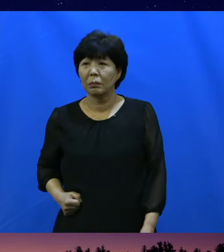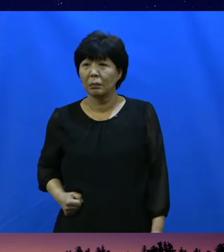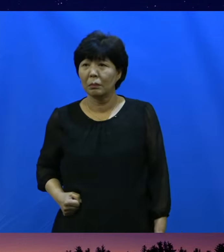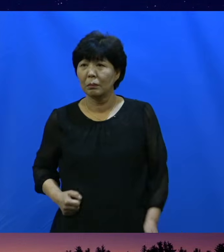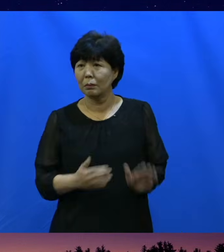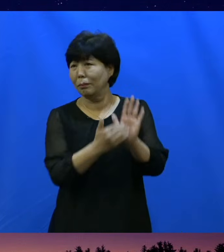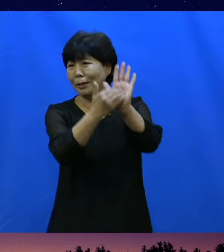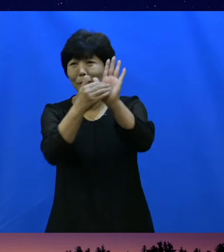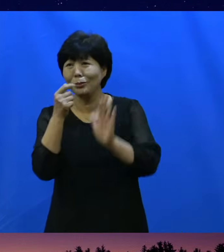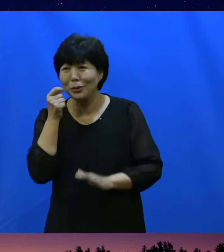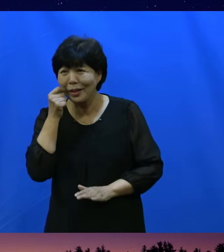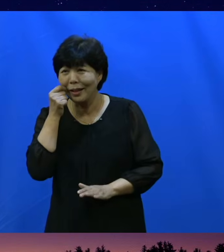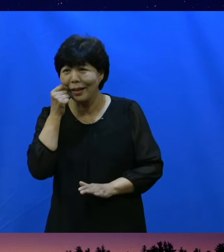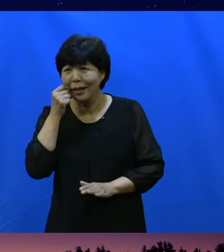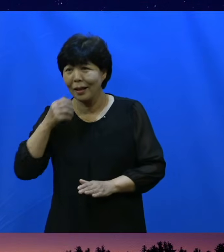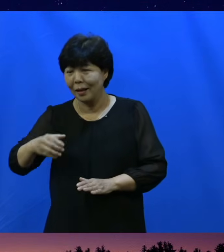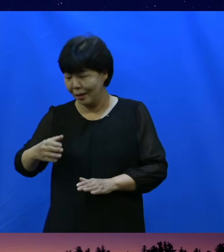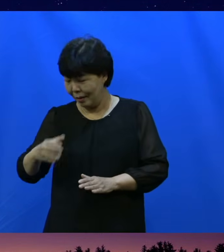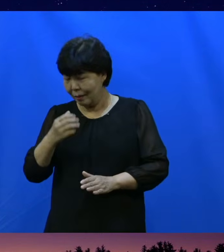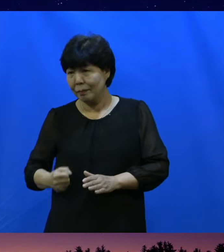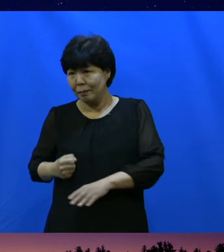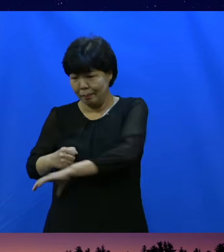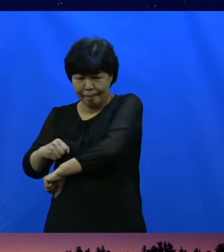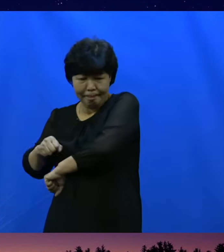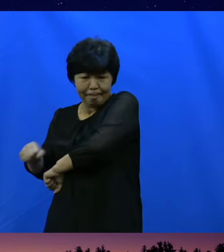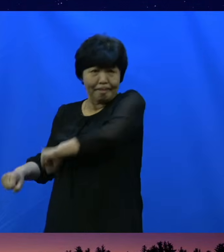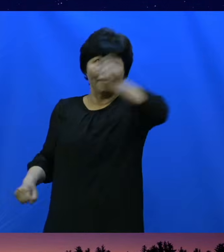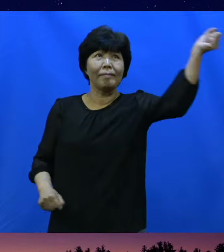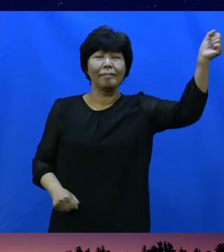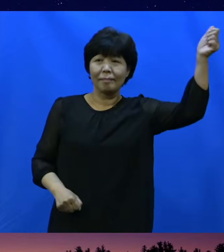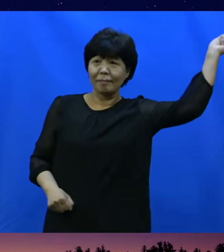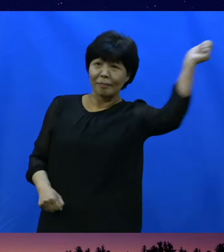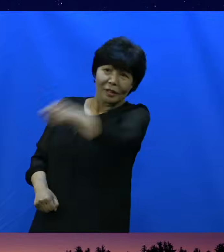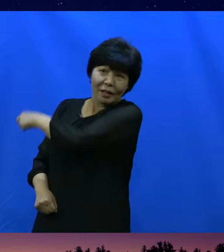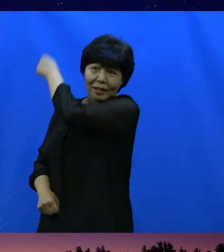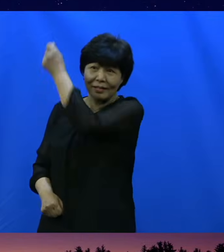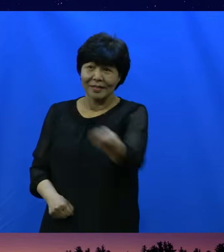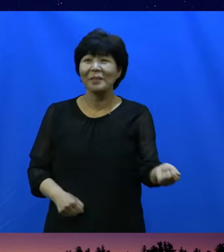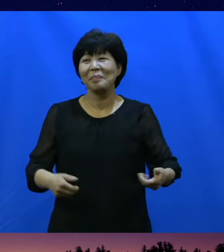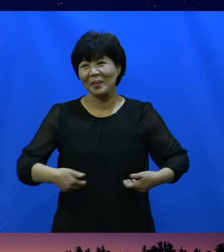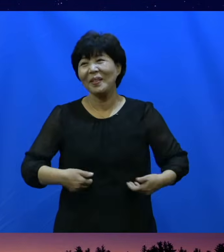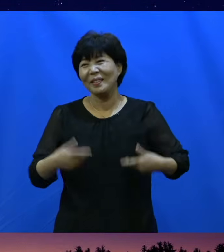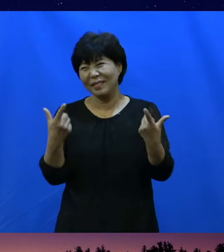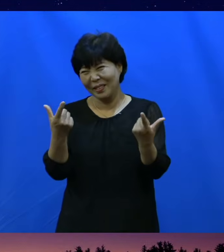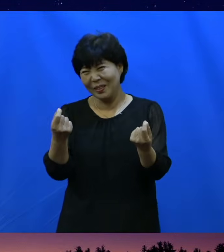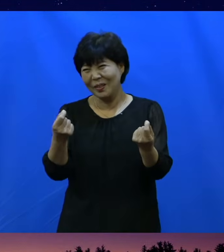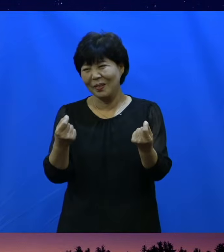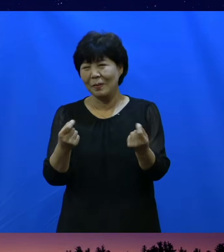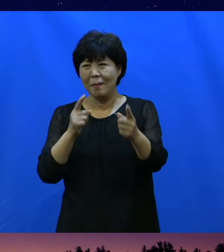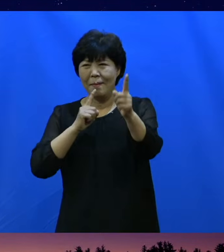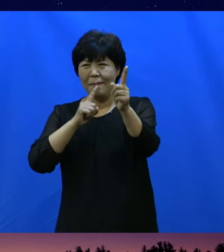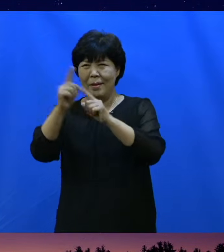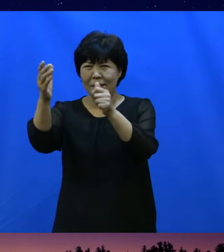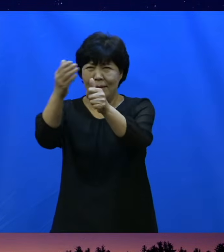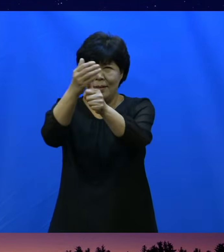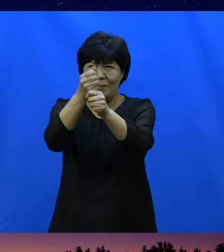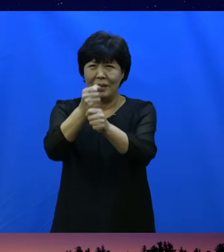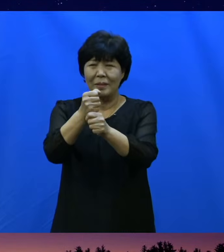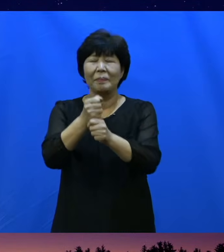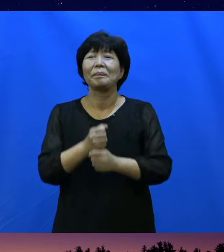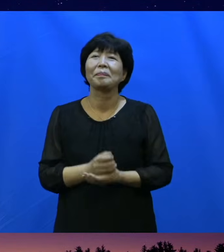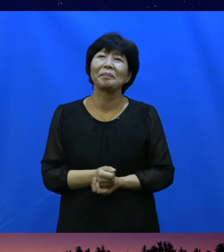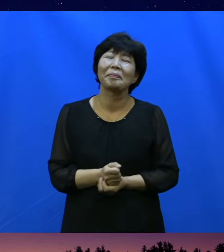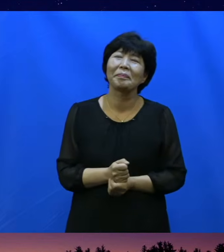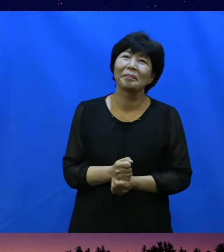향해야 했잖아요. 이 말씀이 그냥 허물허물하게 붙잡고 있어가지고 어떻게 공격을 하겠어요? 찌르면 이게 날아가